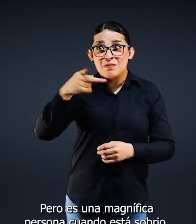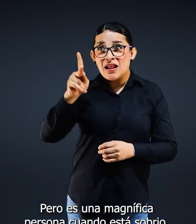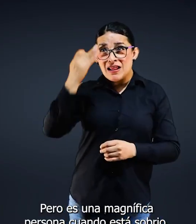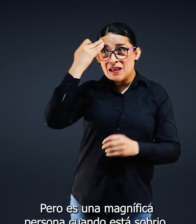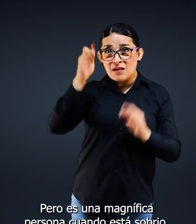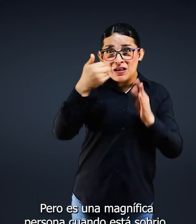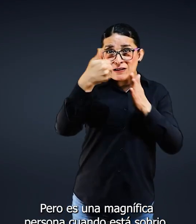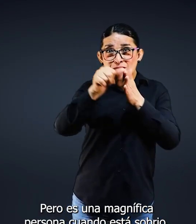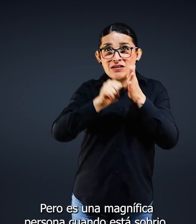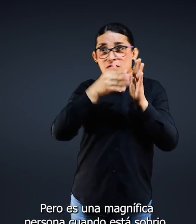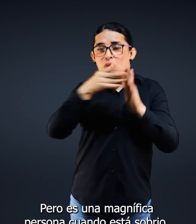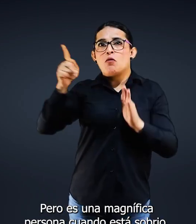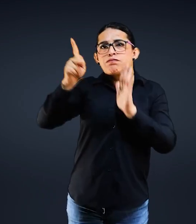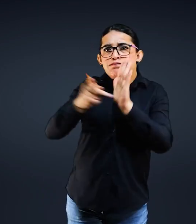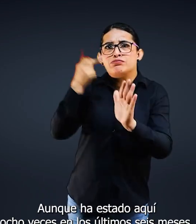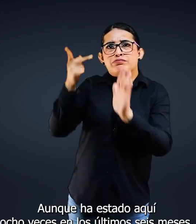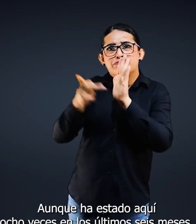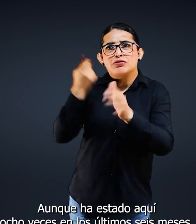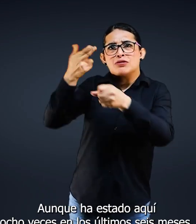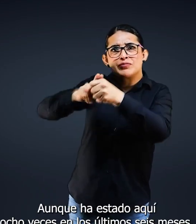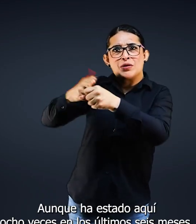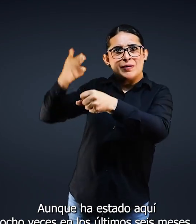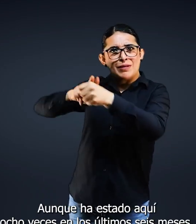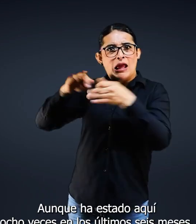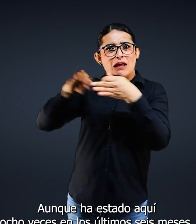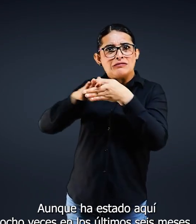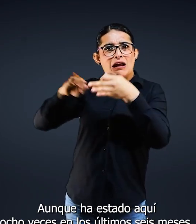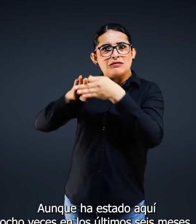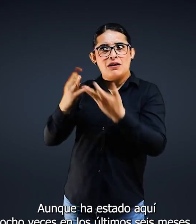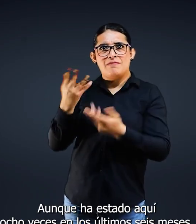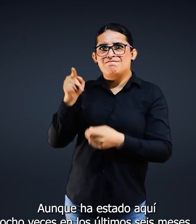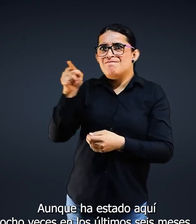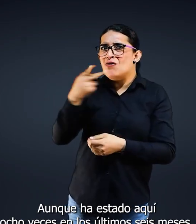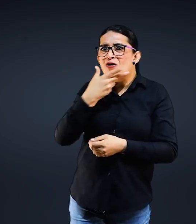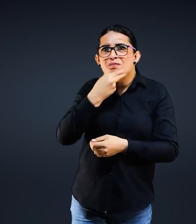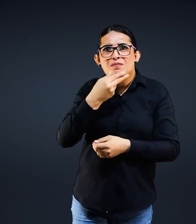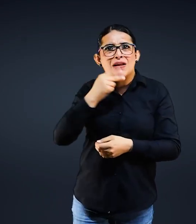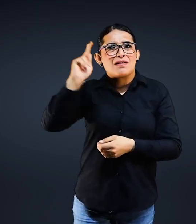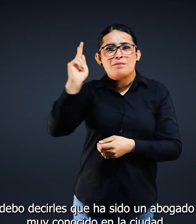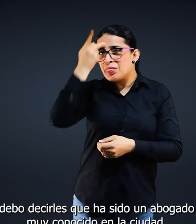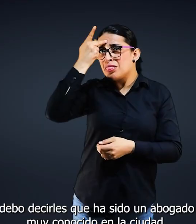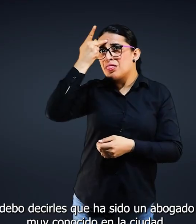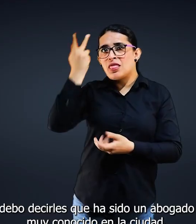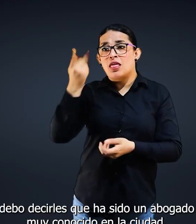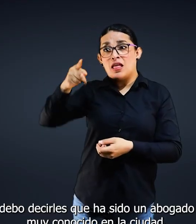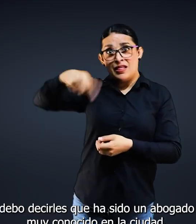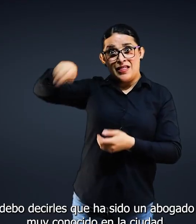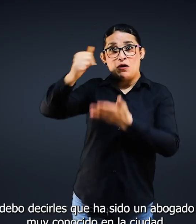magnífica persona cuando está sobrio, aunque ha estado aquí 8 veces en los últimos 6 meses. Debo decirles que ha sido un